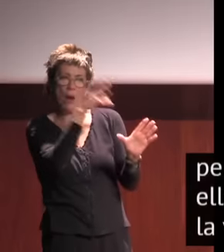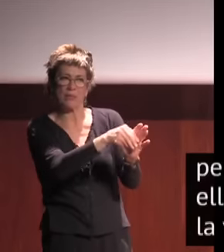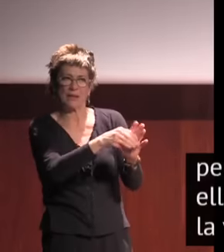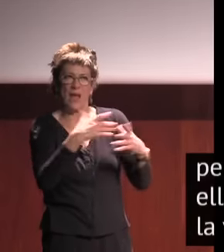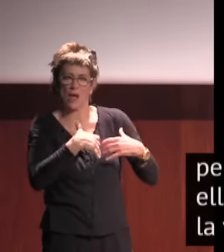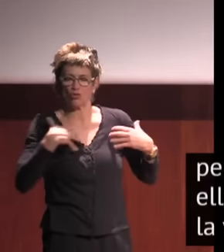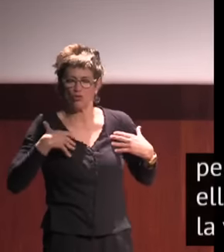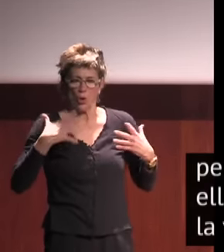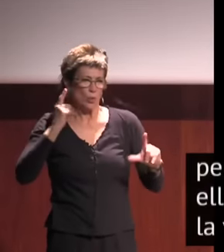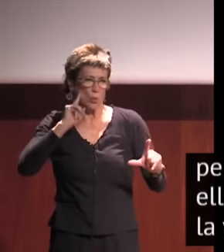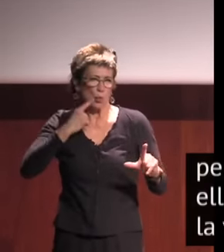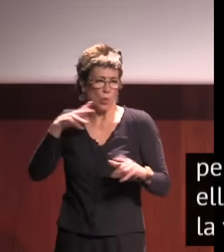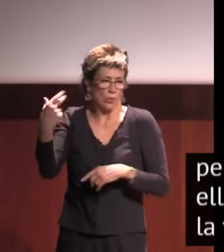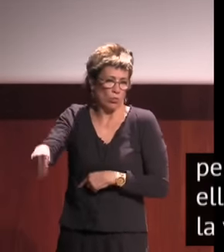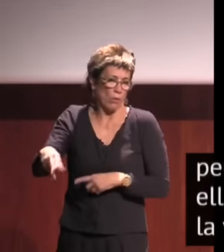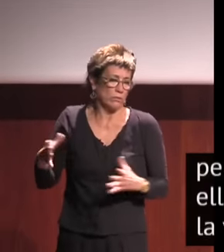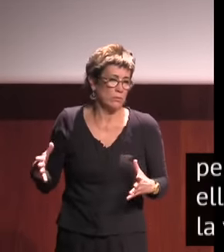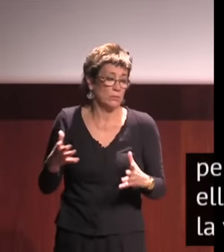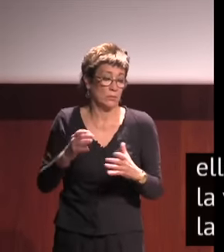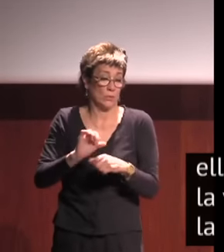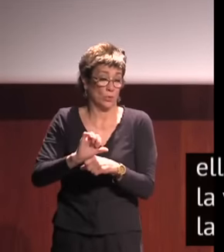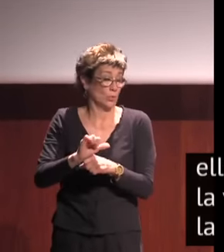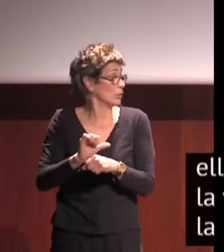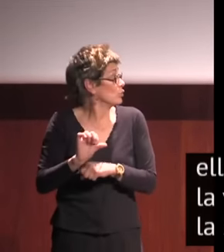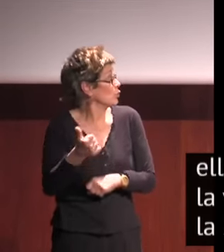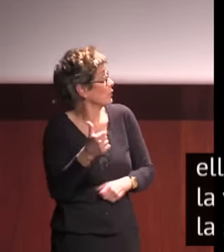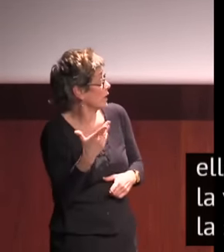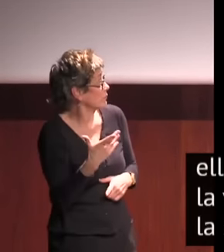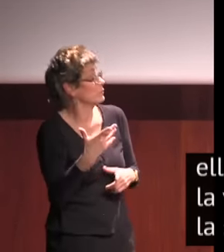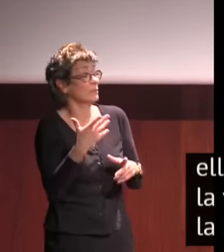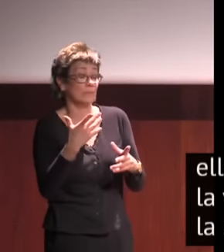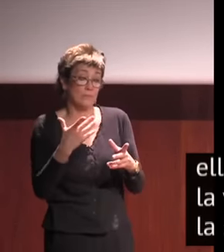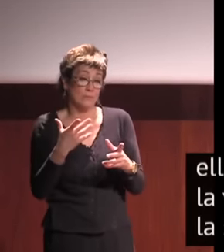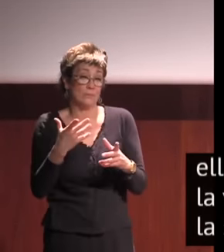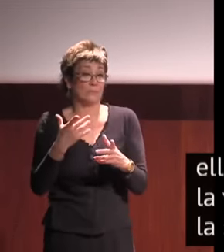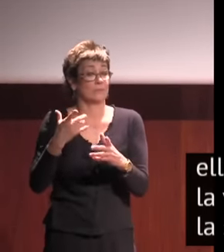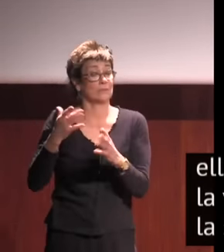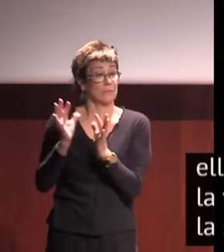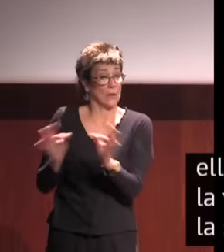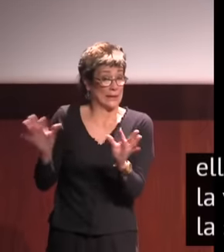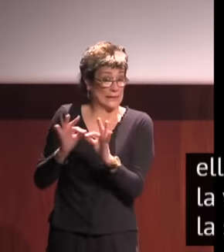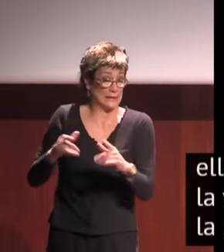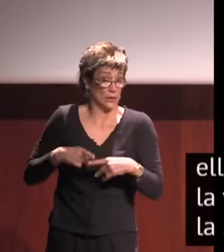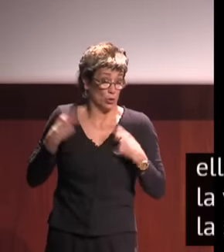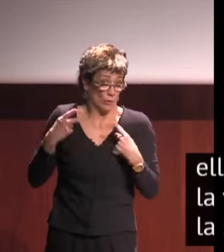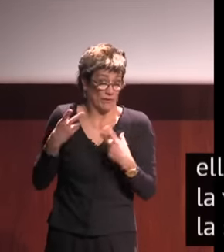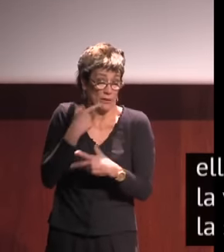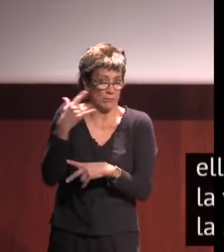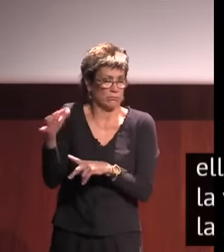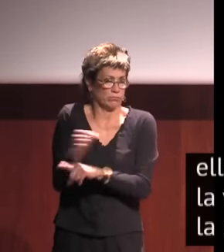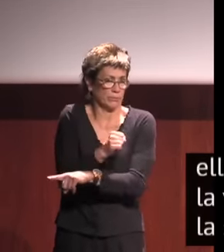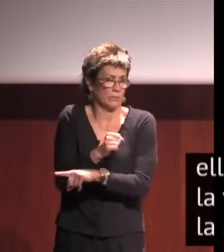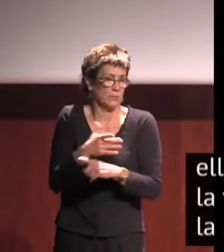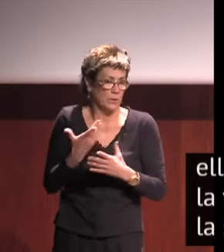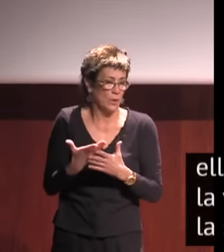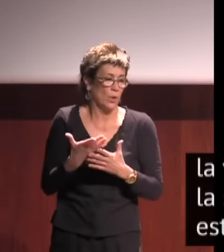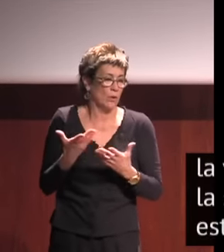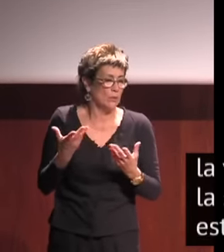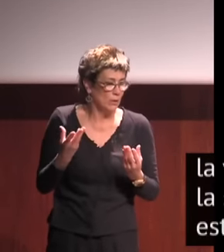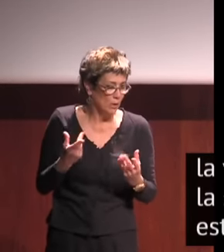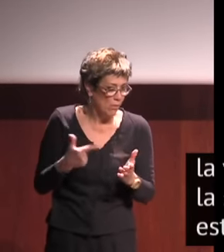eux-mêmes. Alors, un deuxième ancrage du recours au récit de vie qui est étroitement lié au premier,